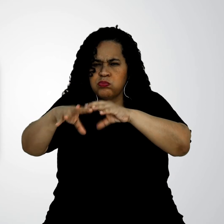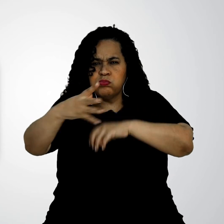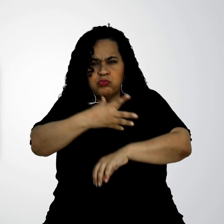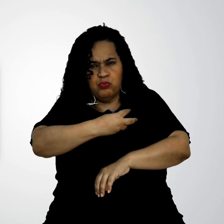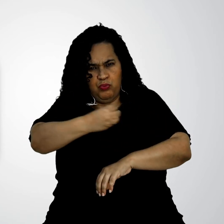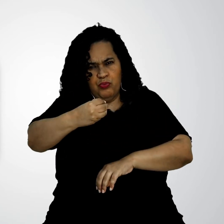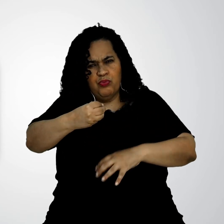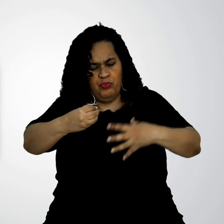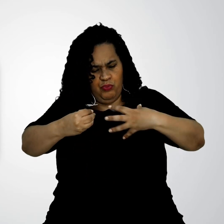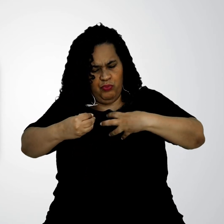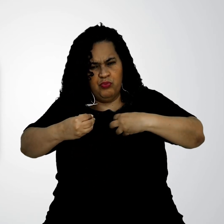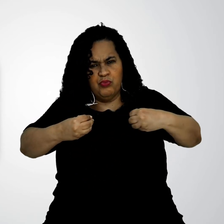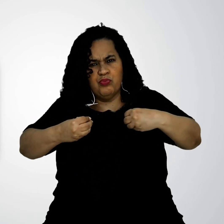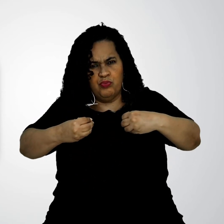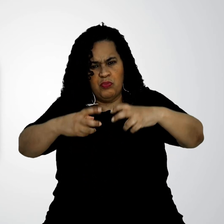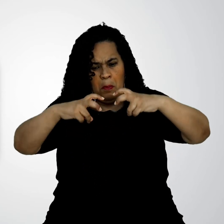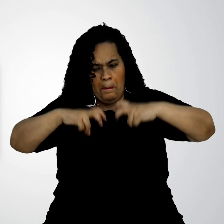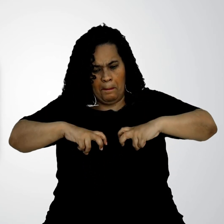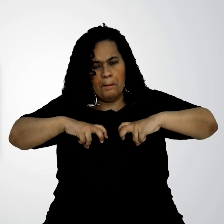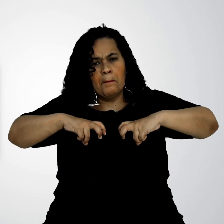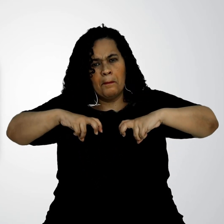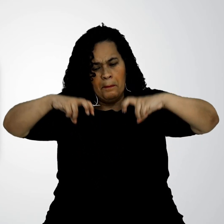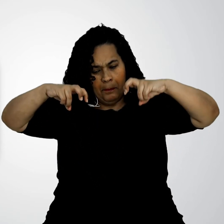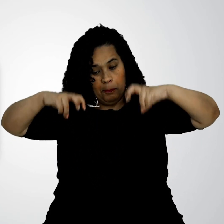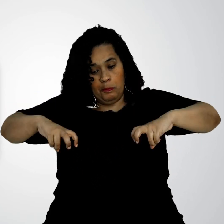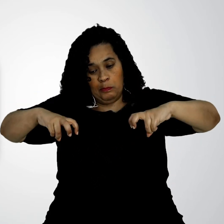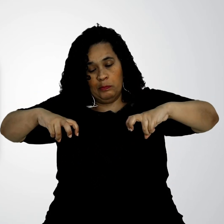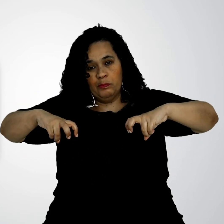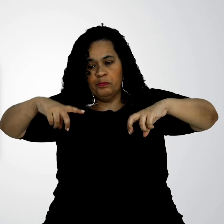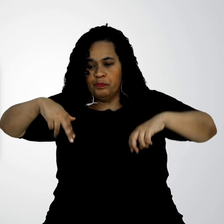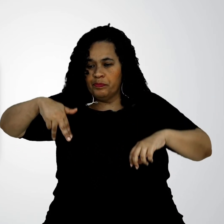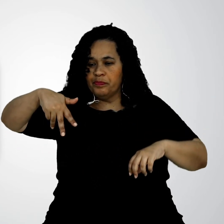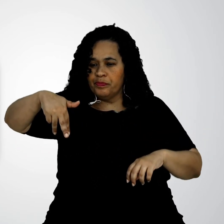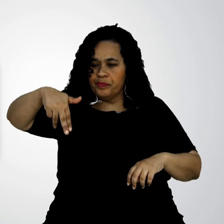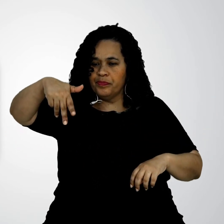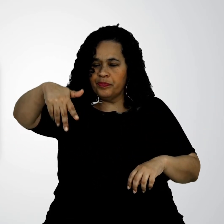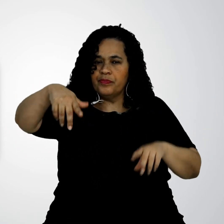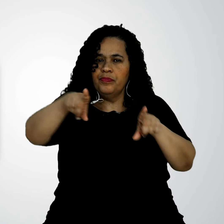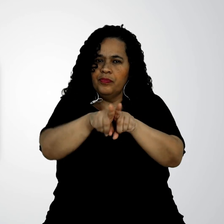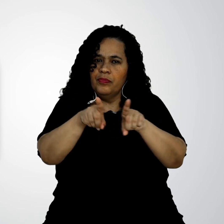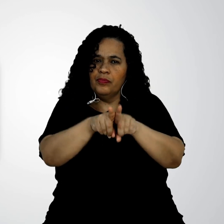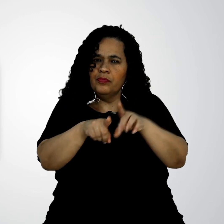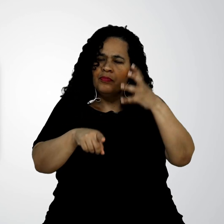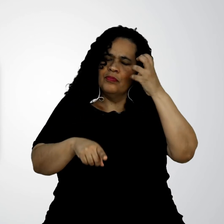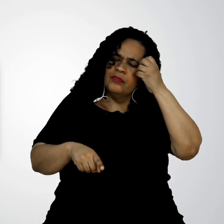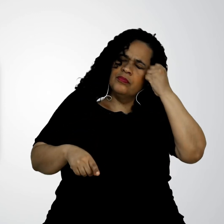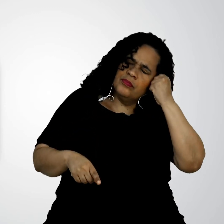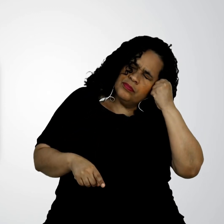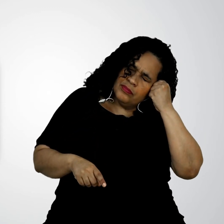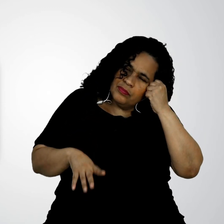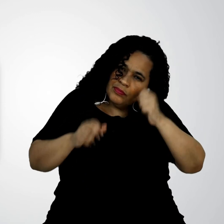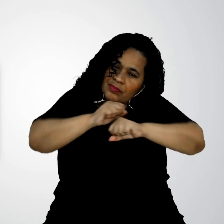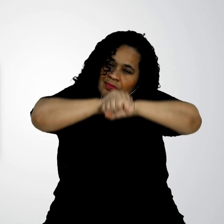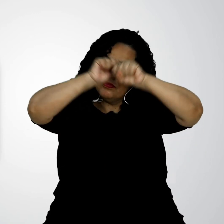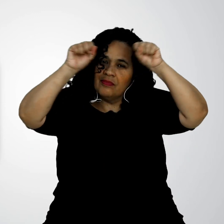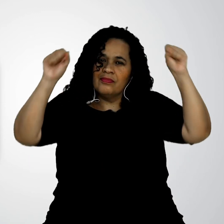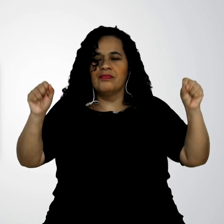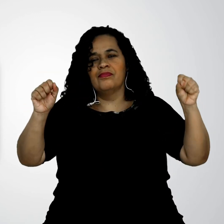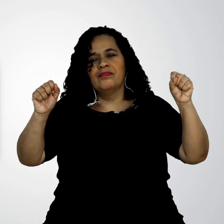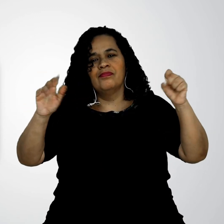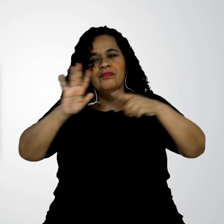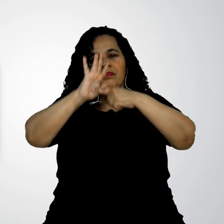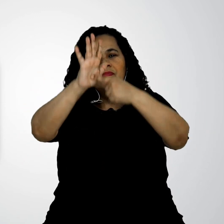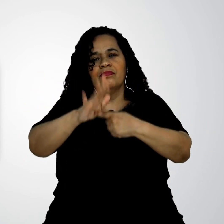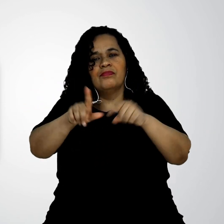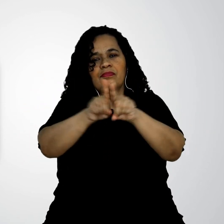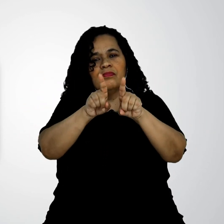eles quando estiver sentado à mesa, quando estiver andando pelo caminho, quando se deitar e quando se levantar. Aí ele colocou aqui até o provérbio